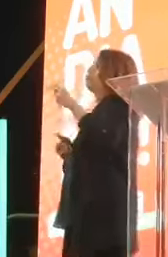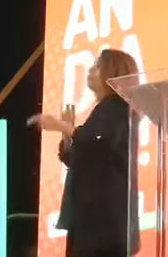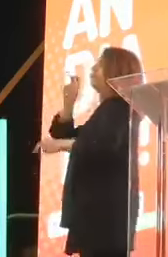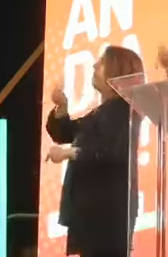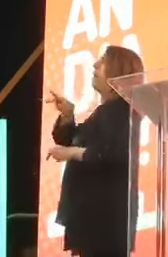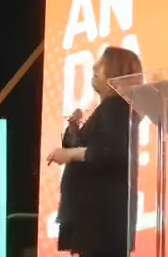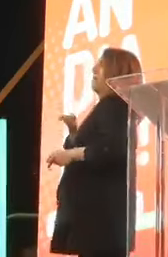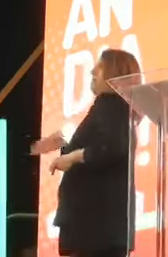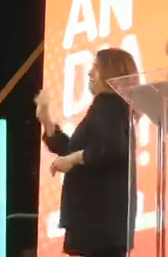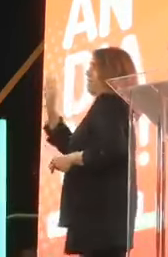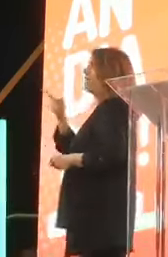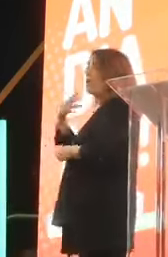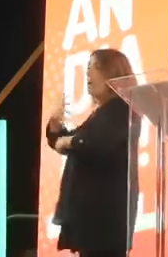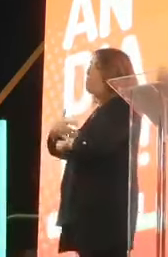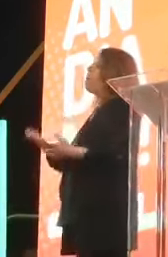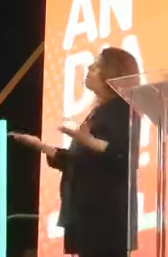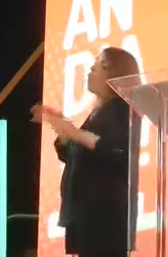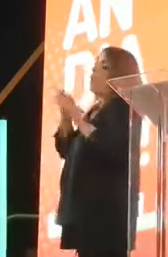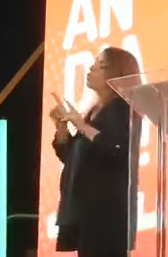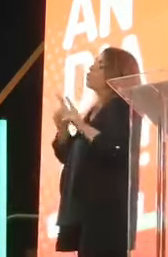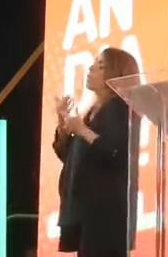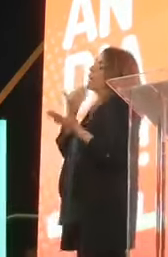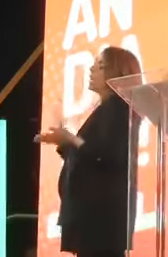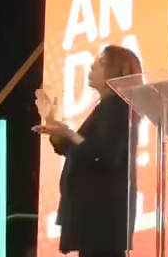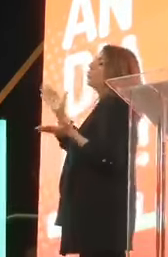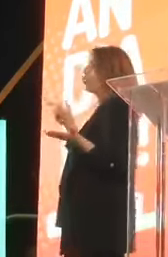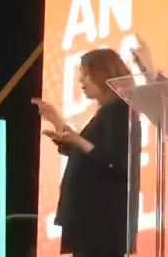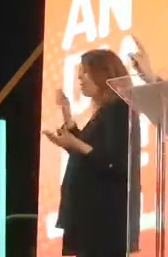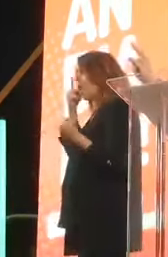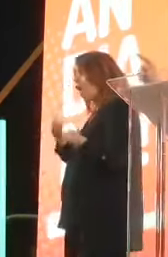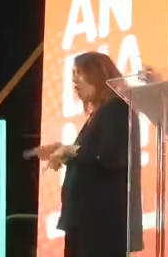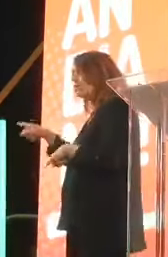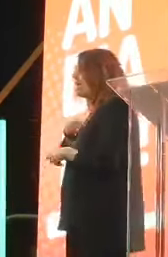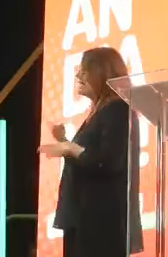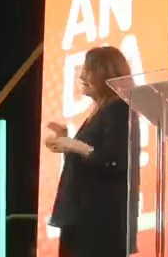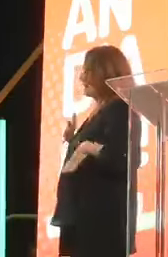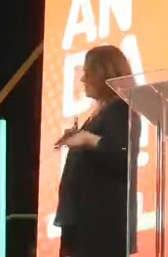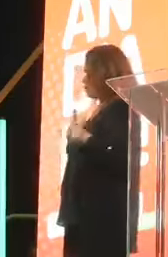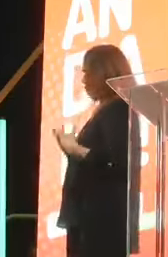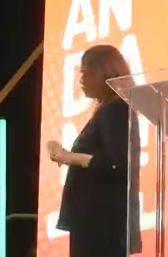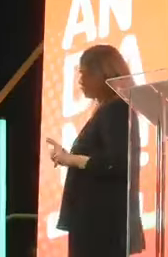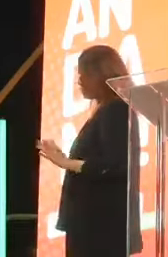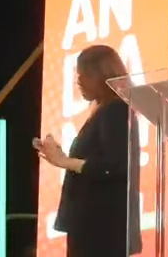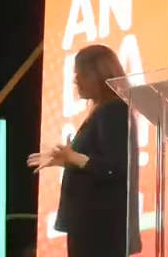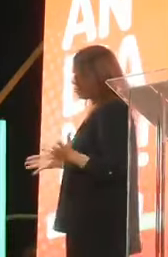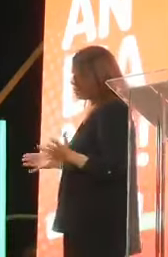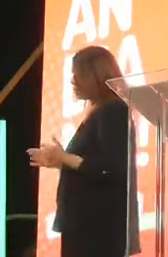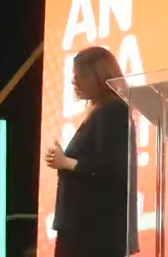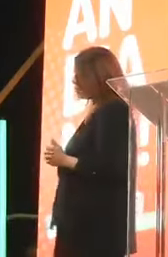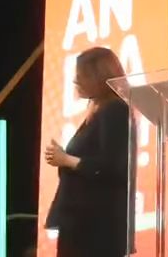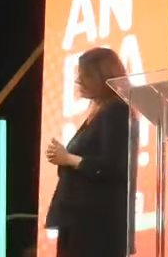e chi è povero sta rinunciando a curarsi. E noi da sinistra non lo accettiamo.